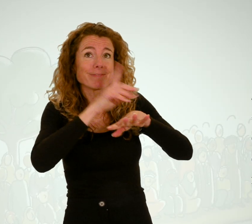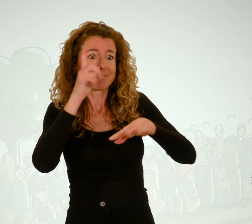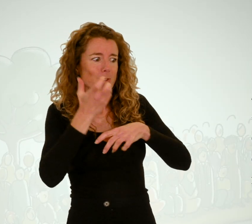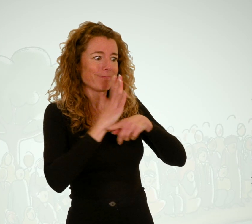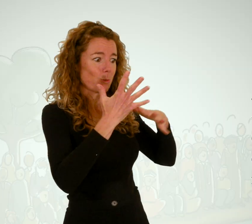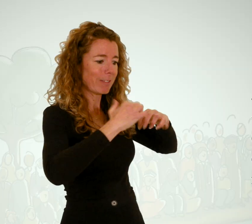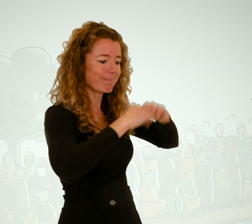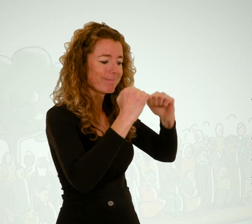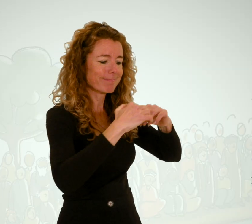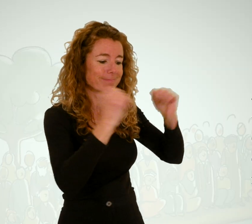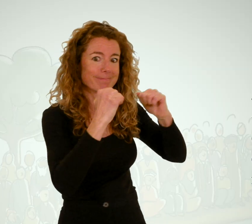autres.